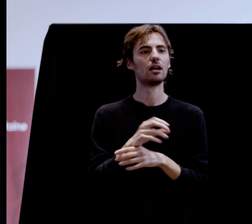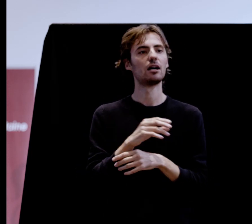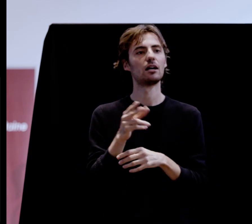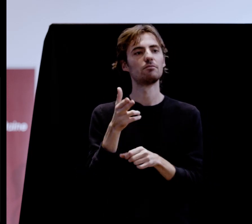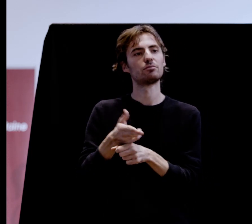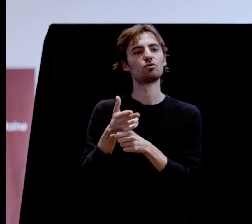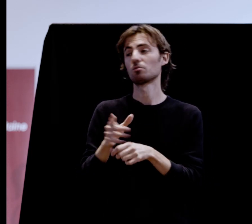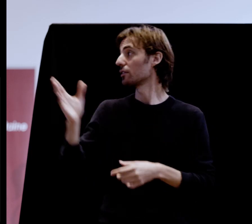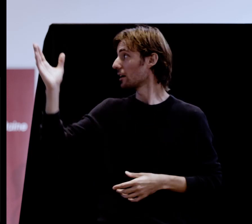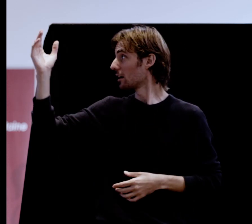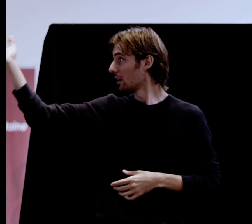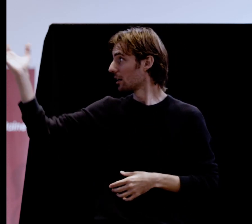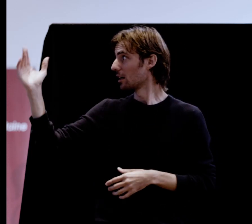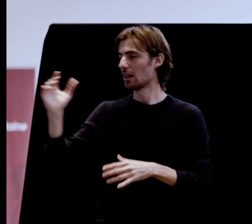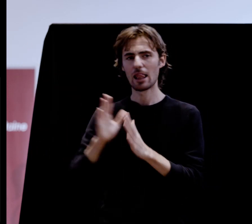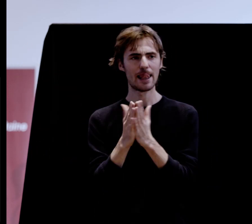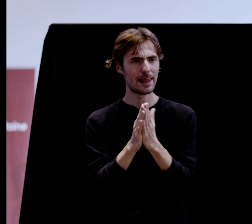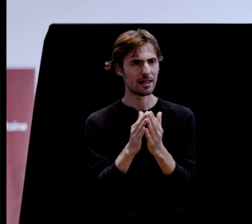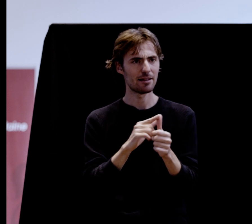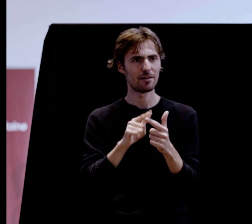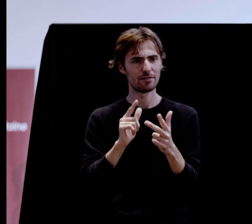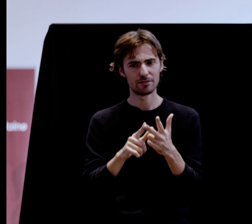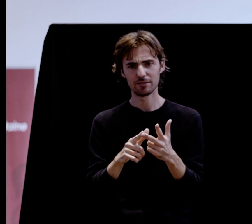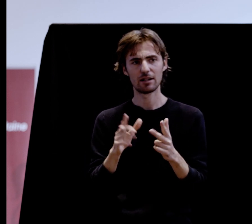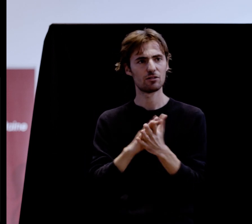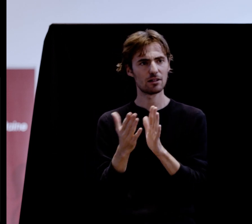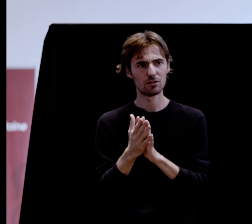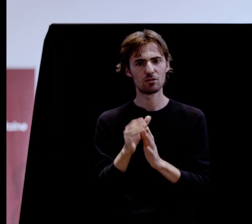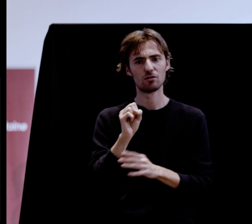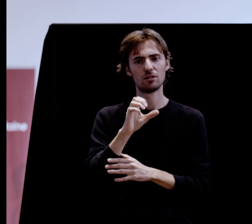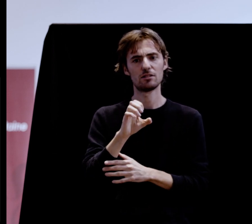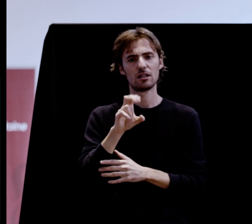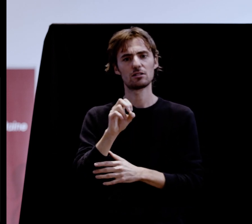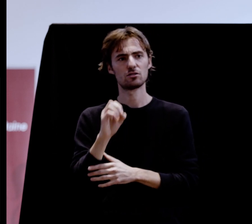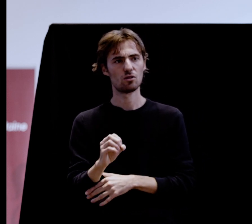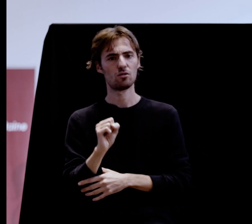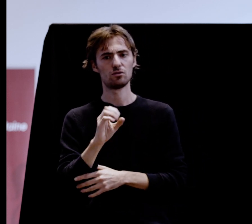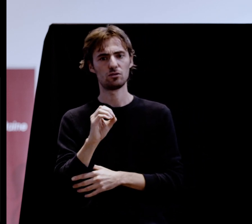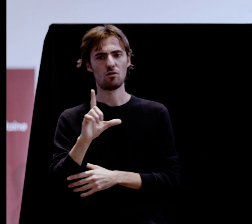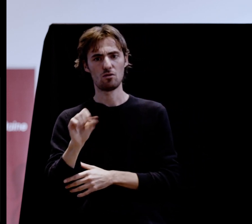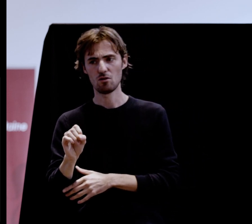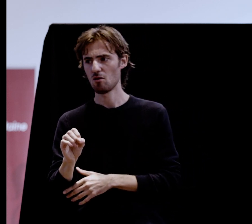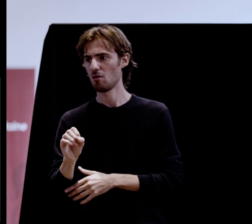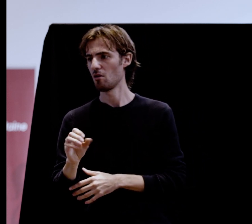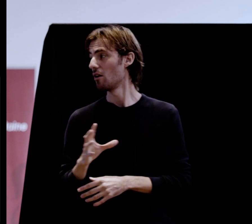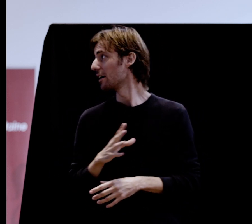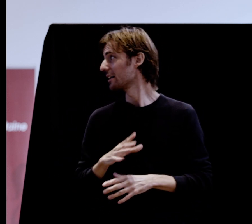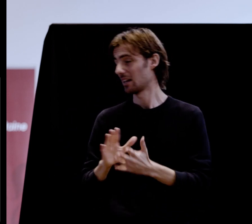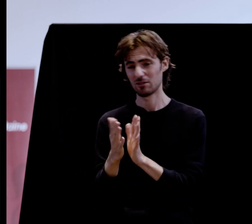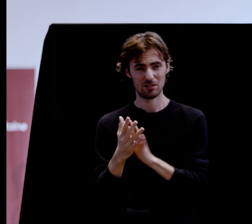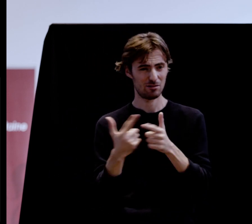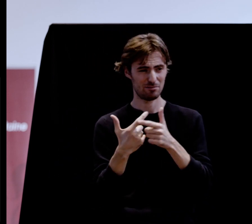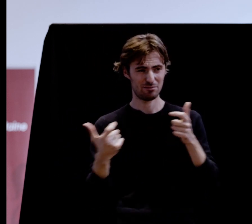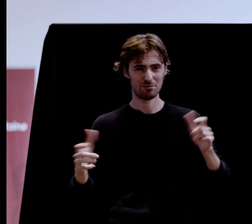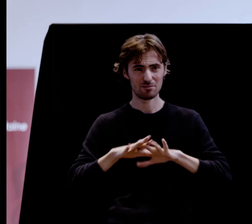a un livre, il y a des associations, donc Sexo Solo, et plein d'associations qui existent,